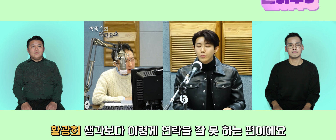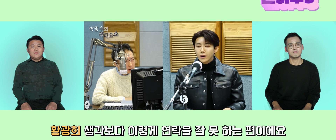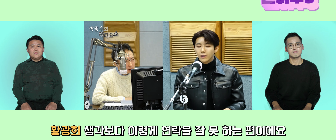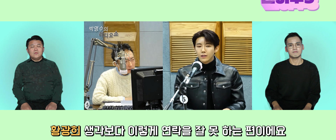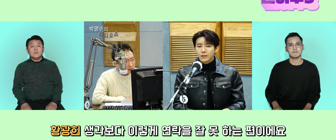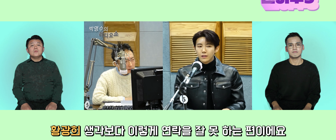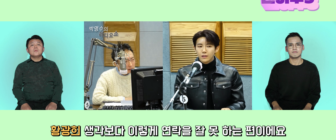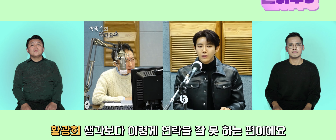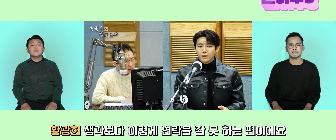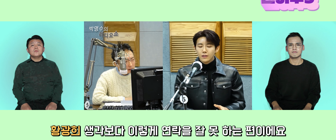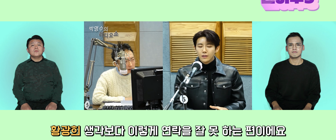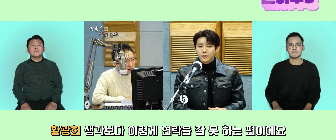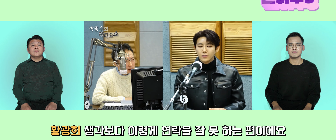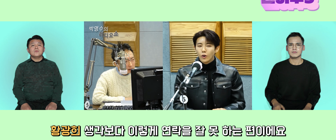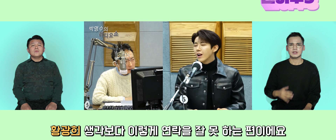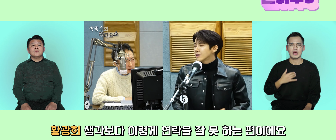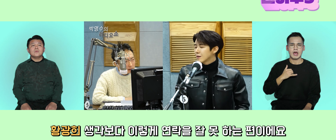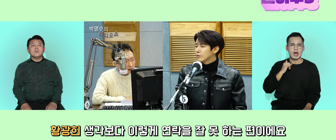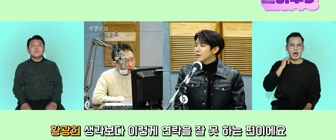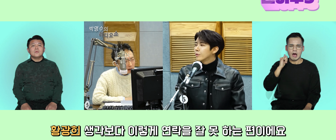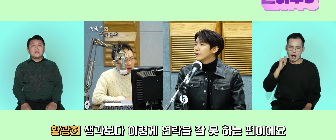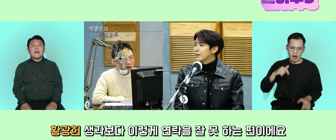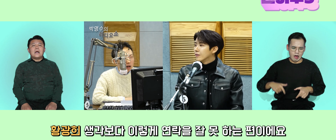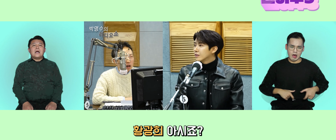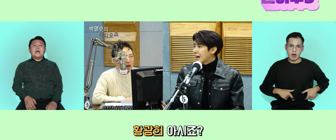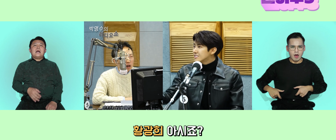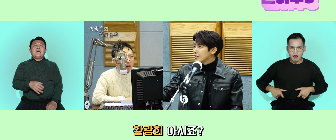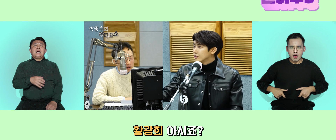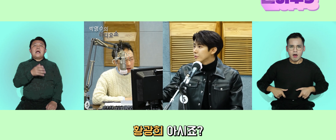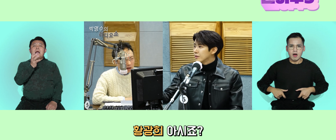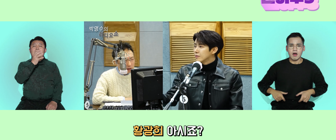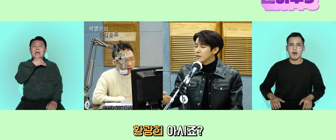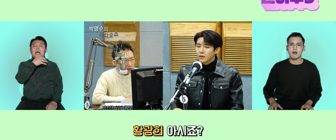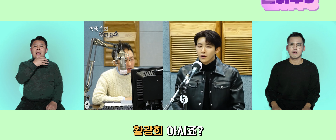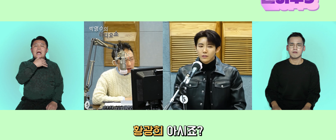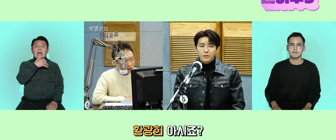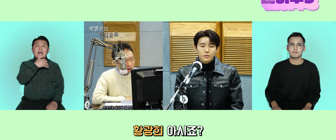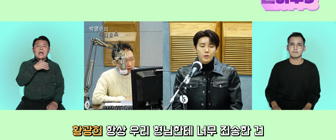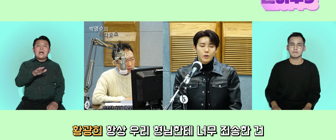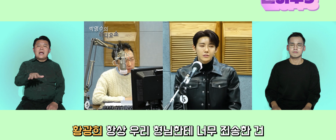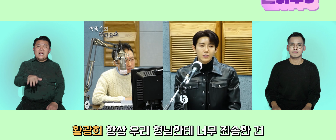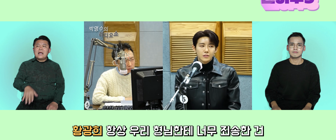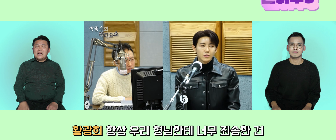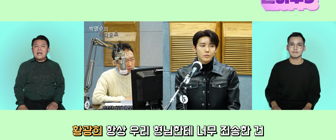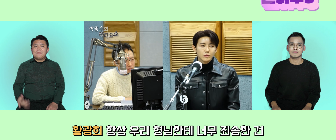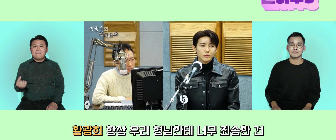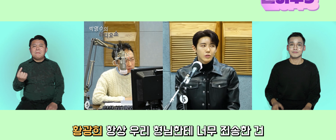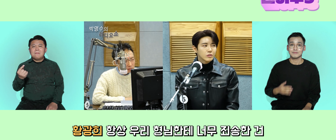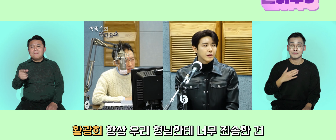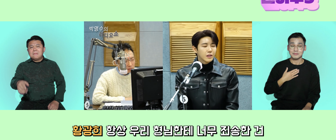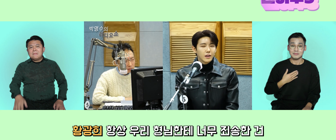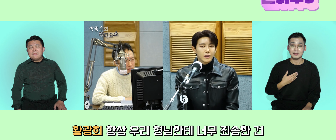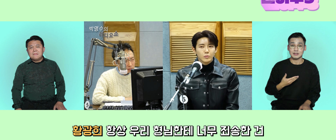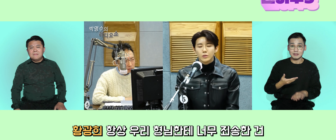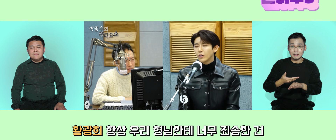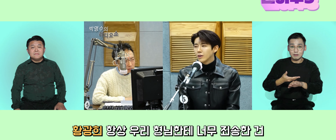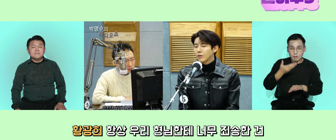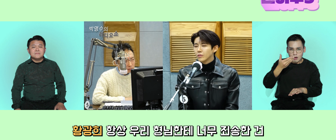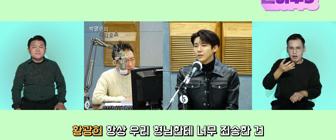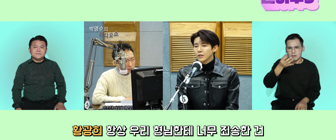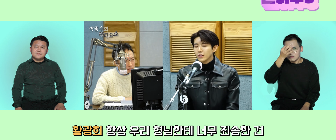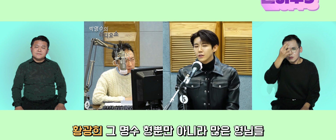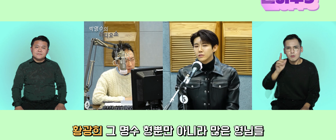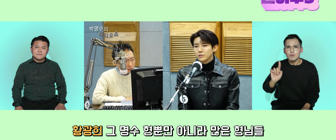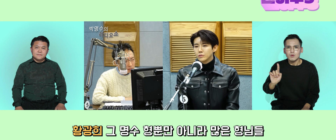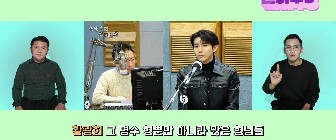생각보다 이렇게 연락을 잘 못하는 편이에요. 아시죠? 선배님. 항상 이제 우리 형님한테 너무 죄송한